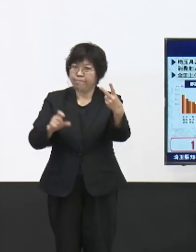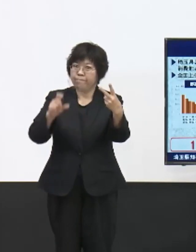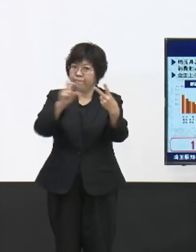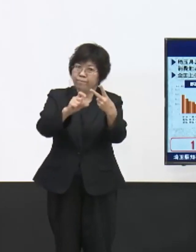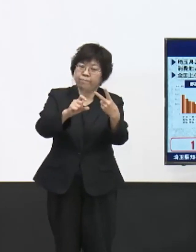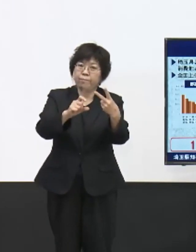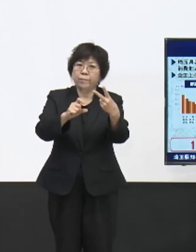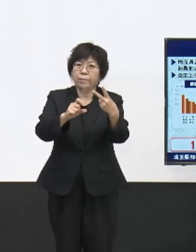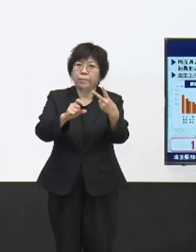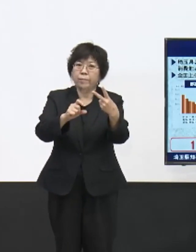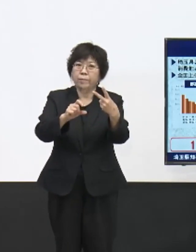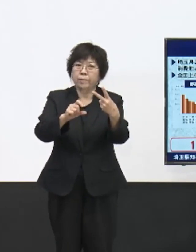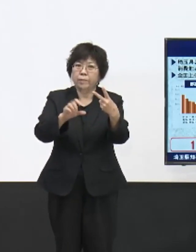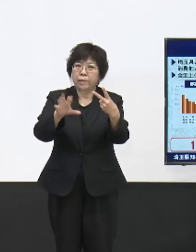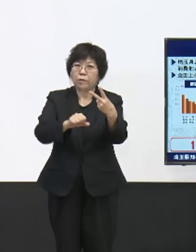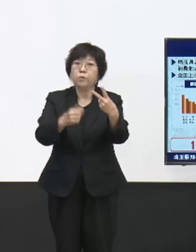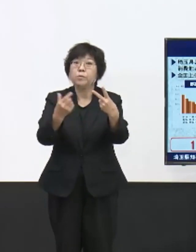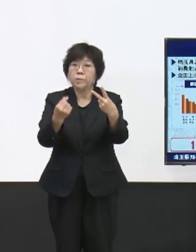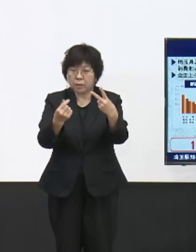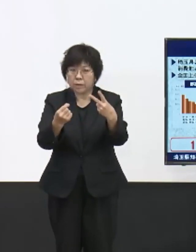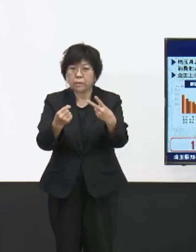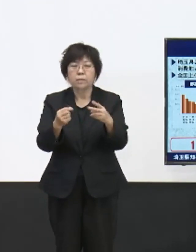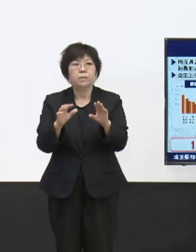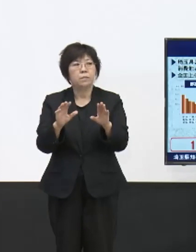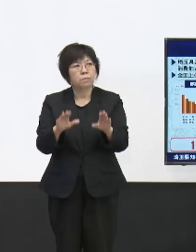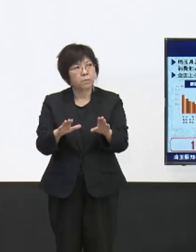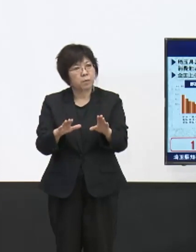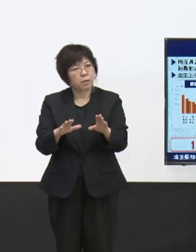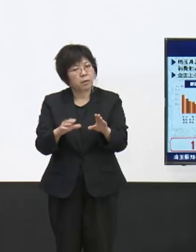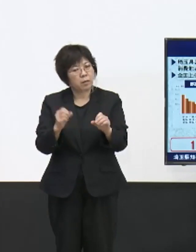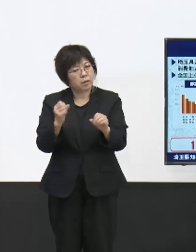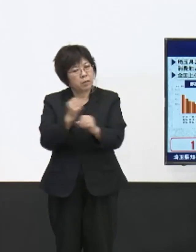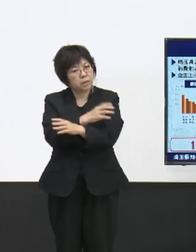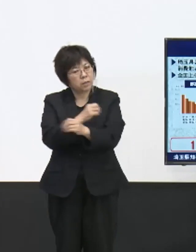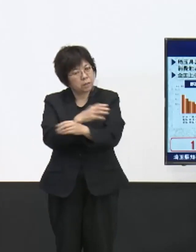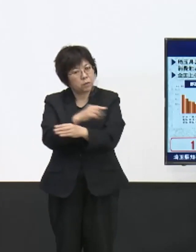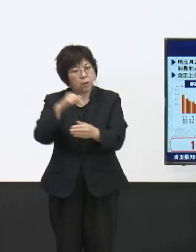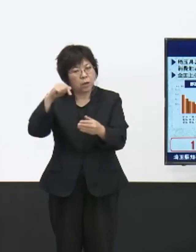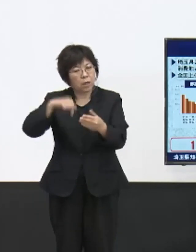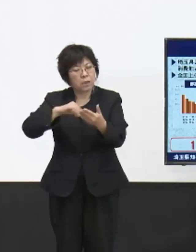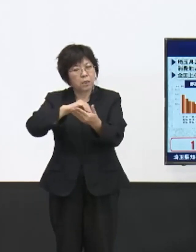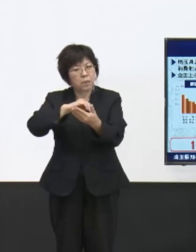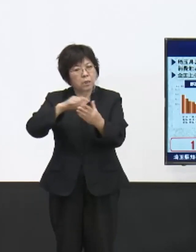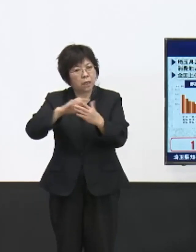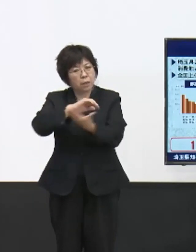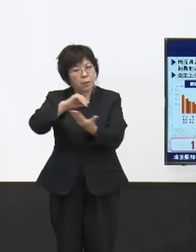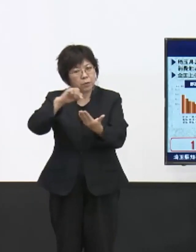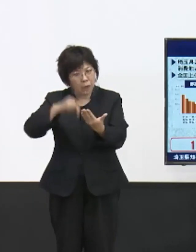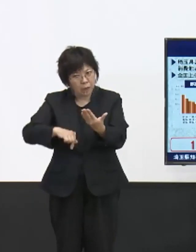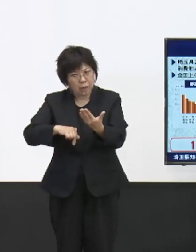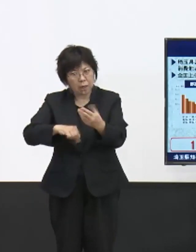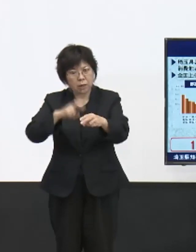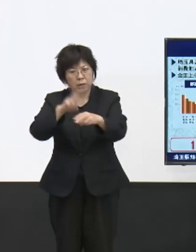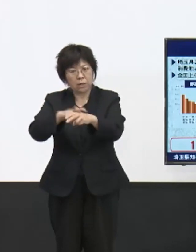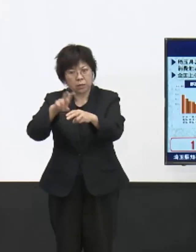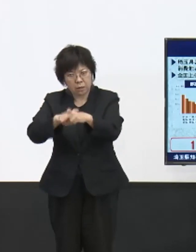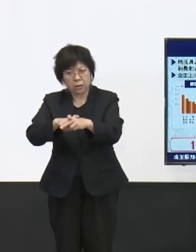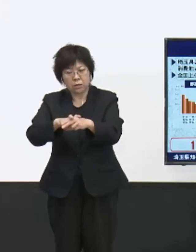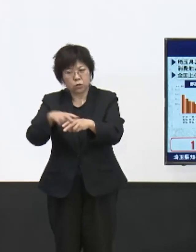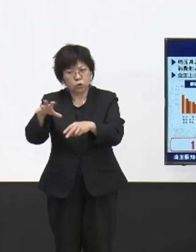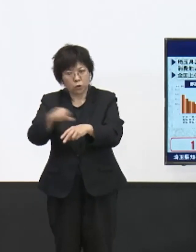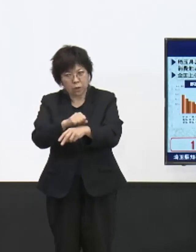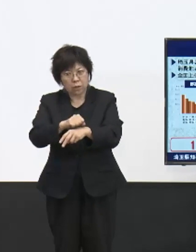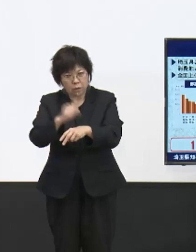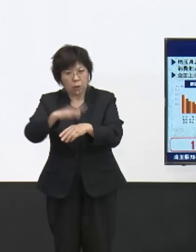なんて言いますか、議席を獲得しまして、県内ではおそらく初かと思うんですけれども、新たなこういった受け皿がですね、県内にこ